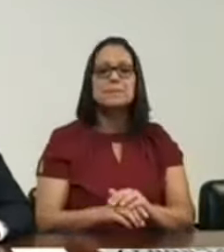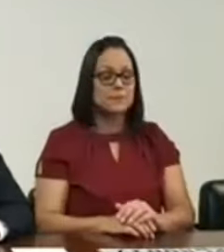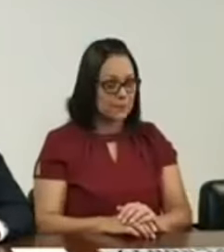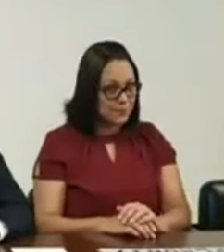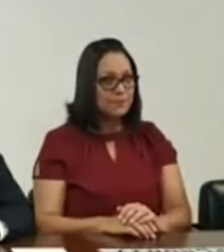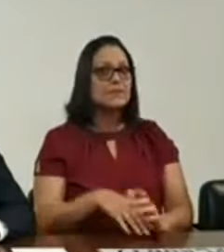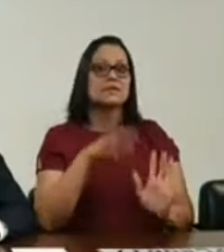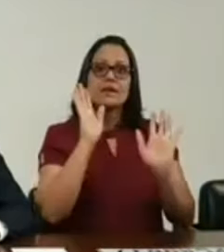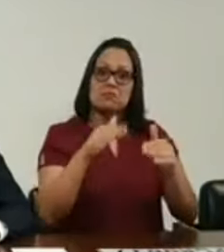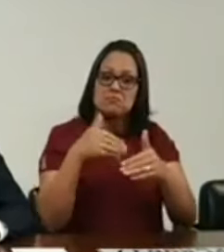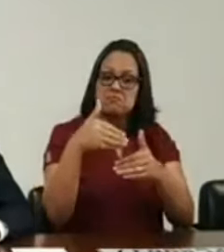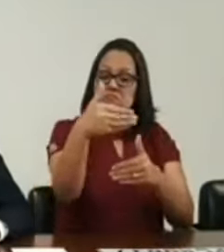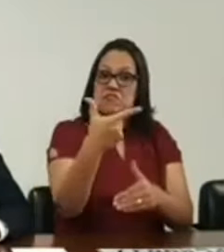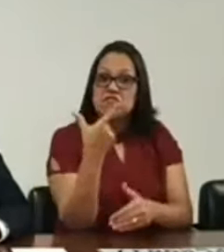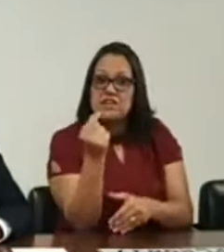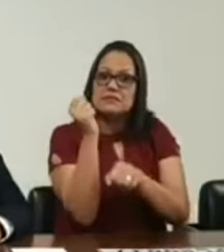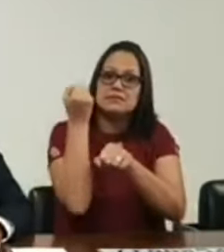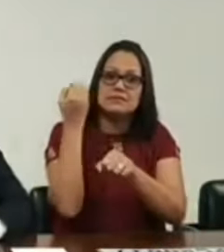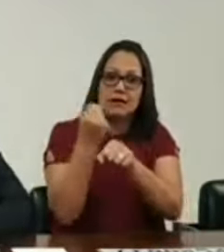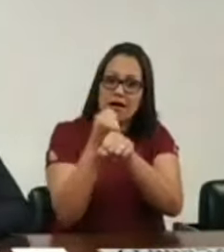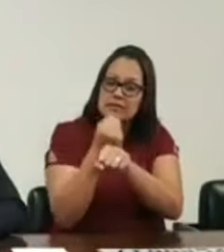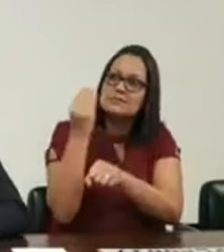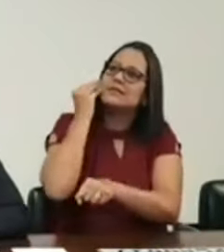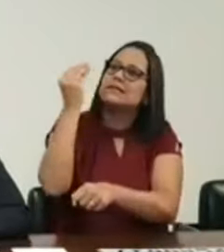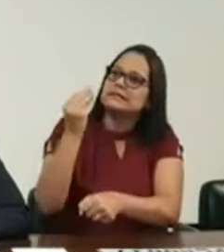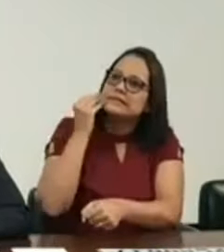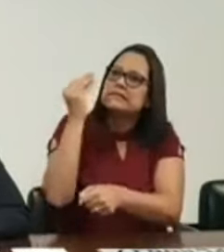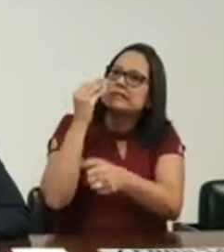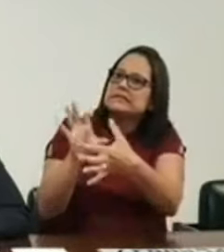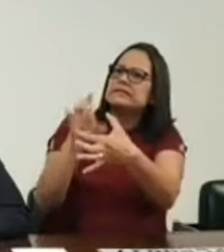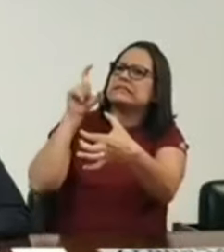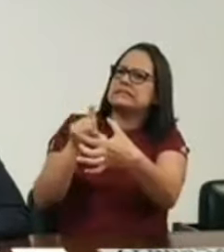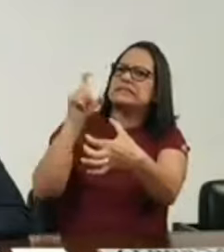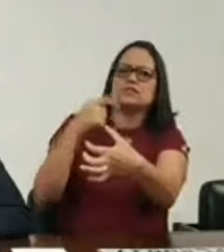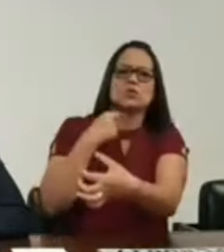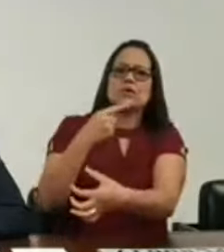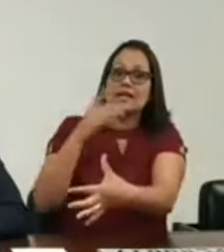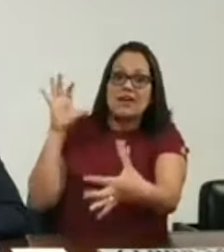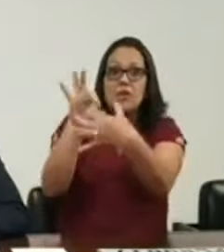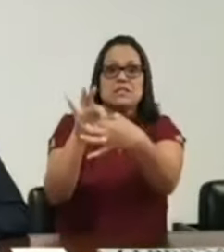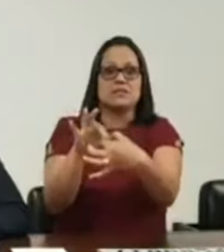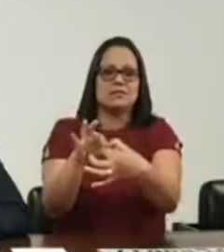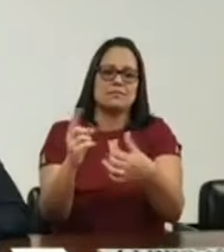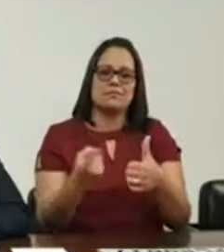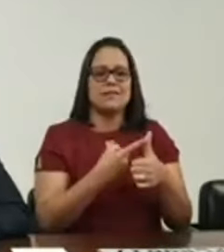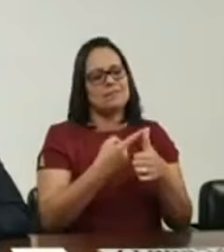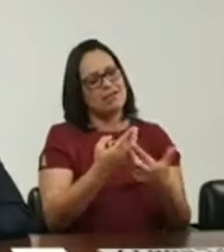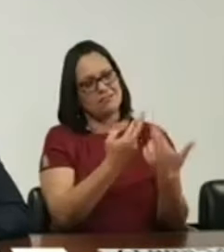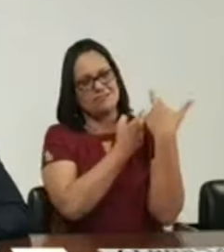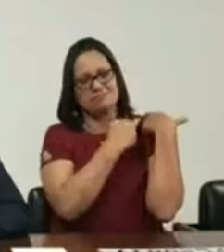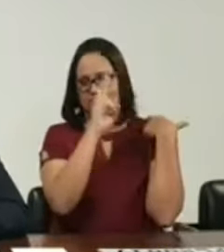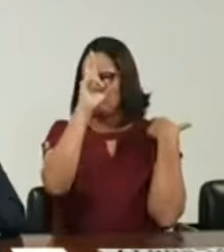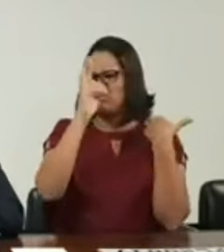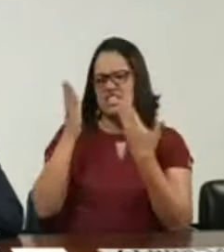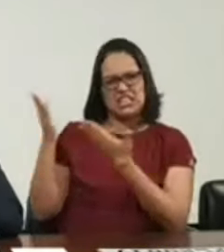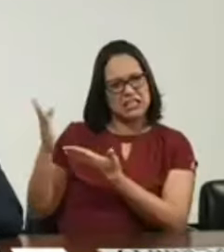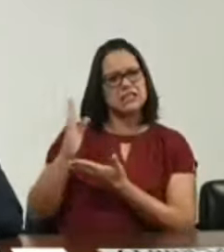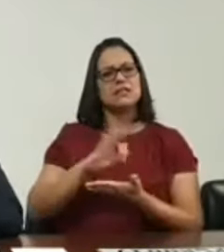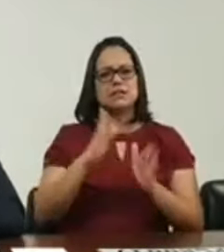Presidente, então, depois de 20 anos conseguimos fechar o acordo, né? Por que conseguimos agora e não antes? Em primeiro lugar, liderança, né? Liderança do senhor